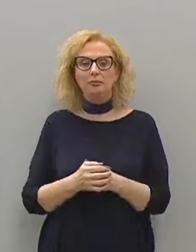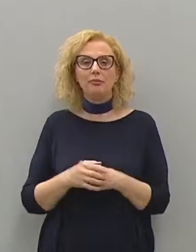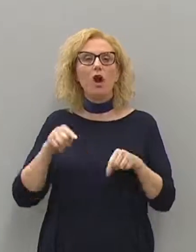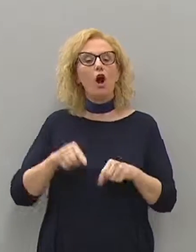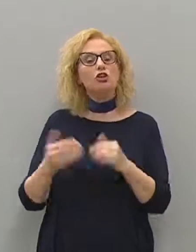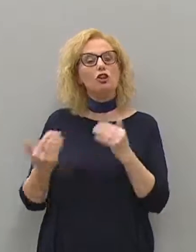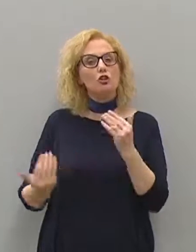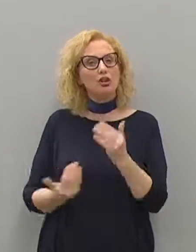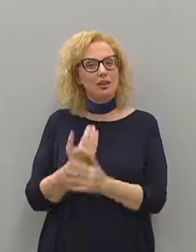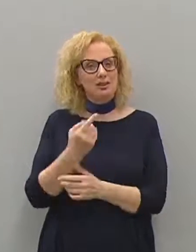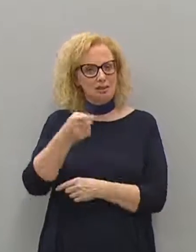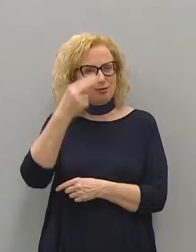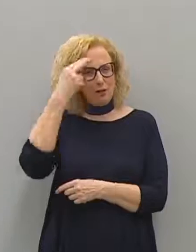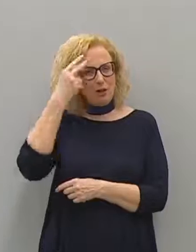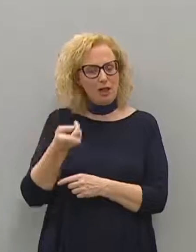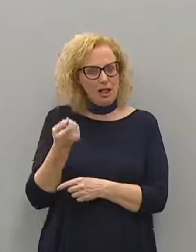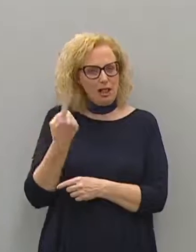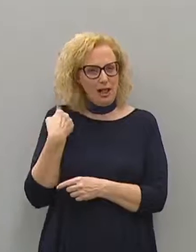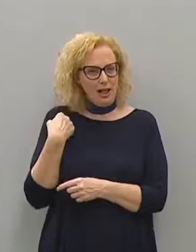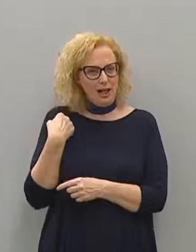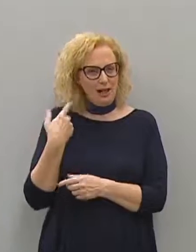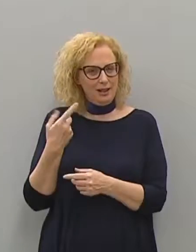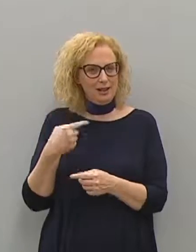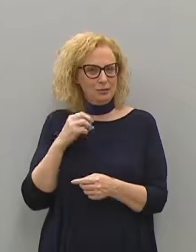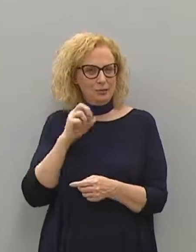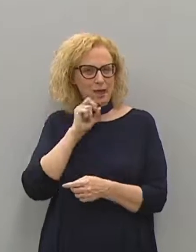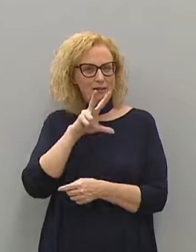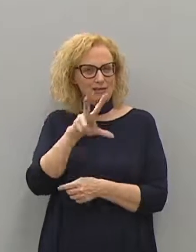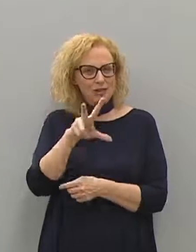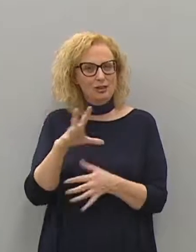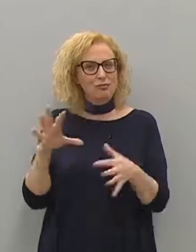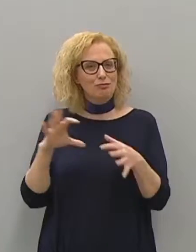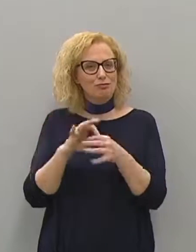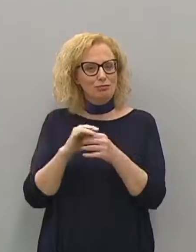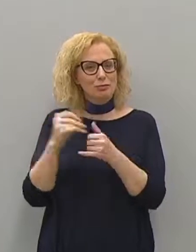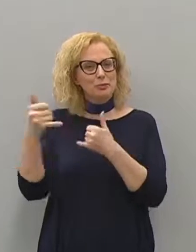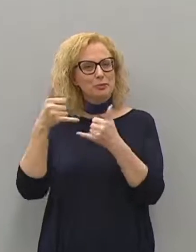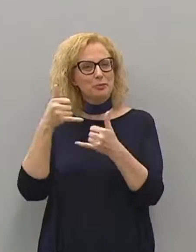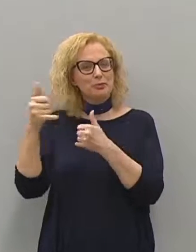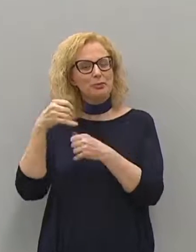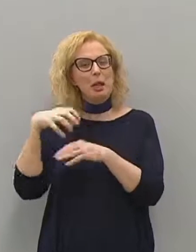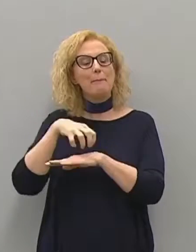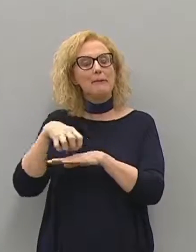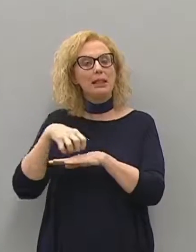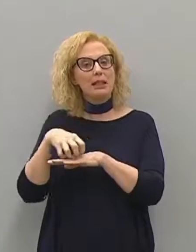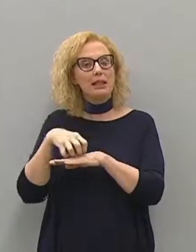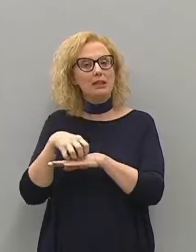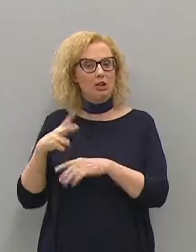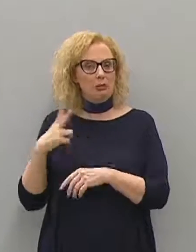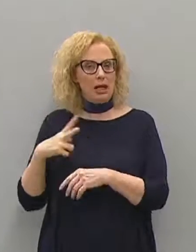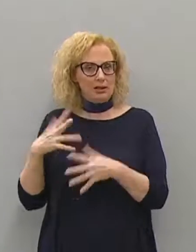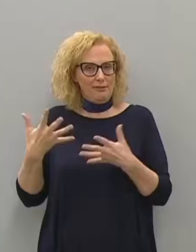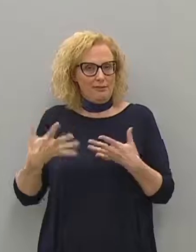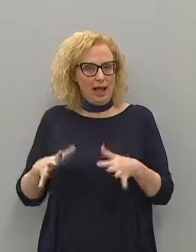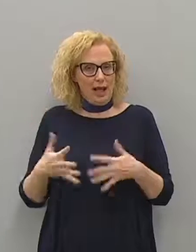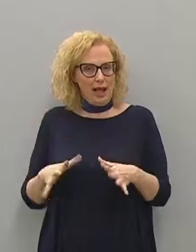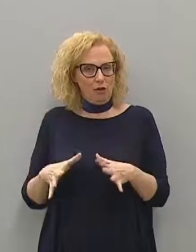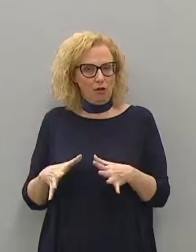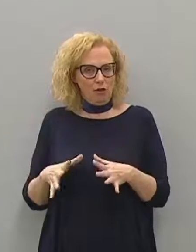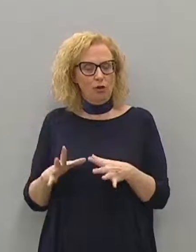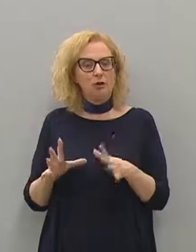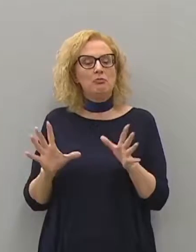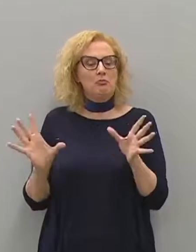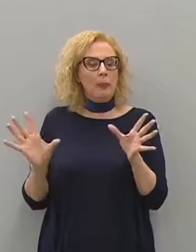ricordate che io ieri avevo dato notizia di un interlocuzione che aveva avuto col ministro speranza riguardo